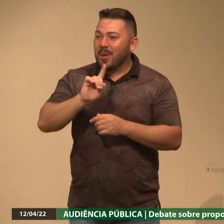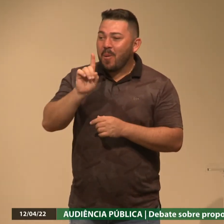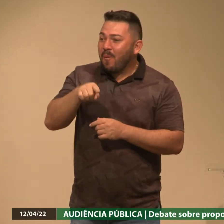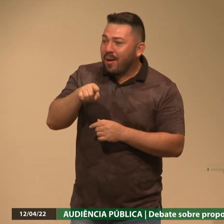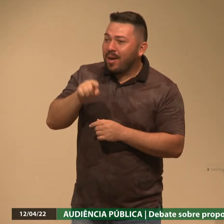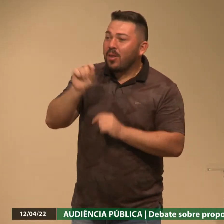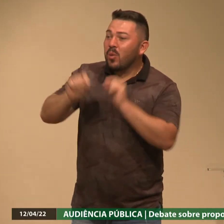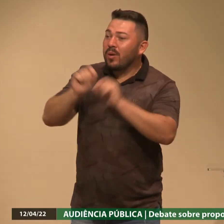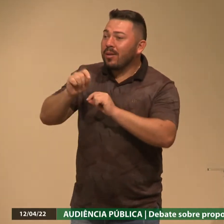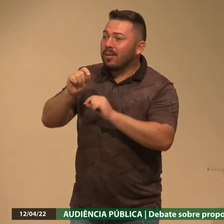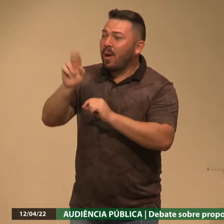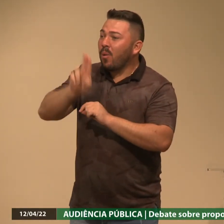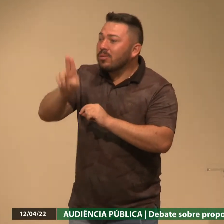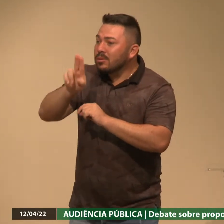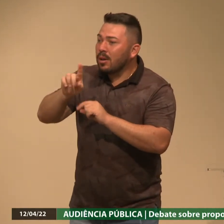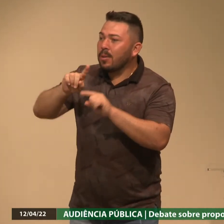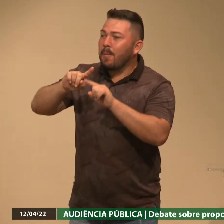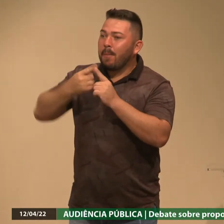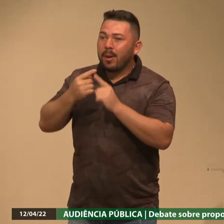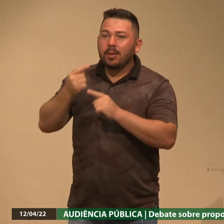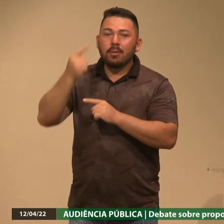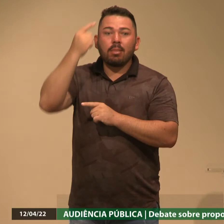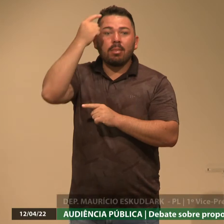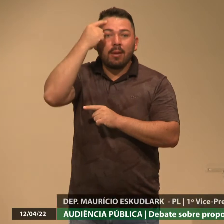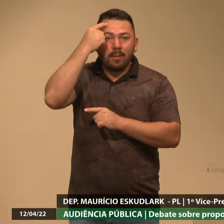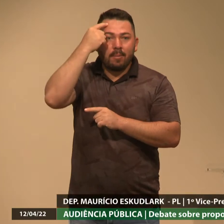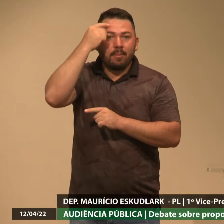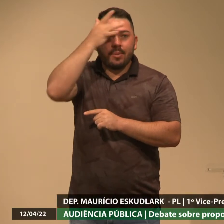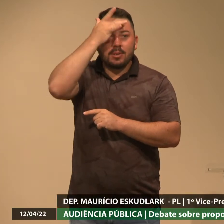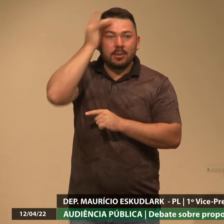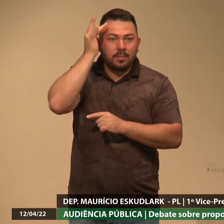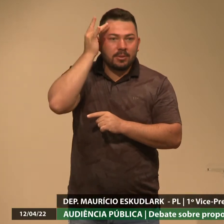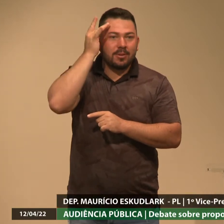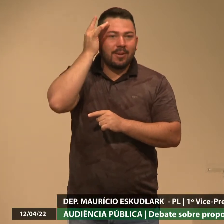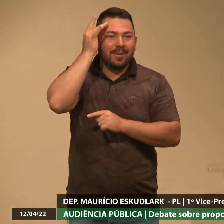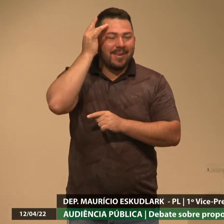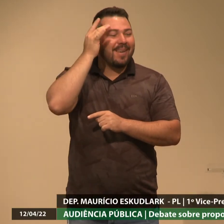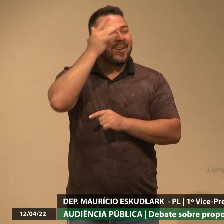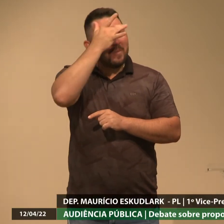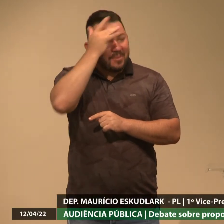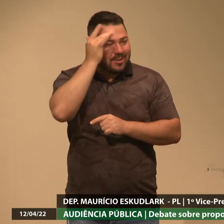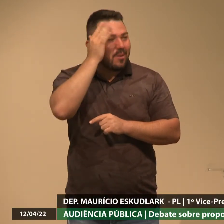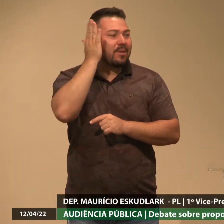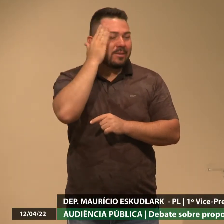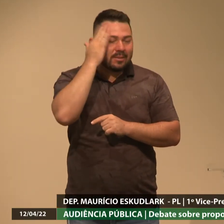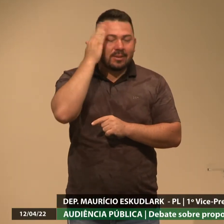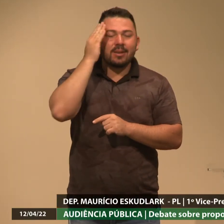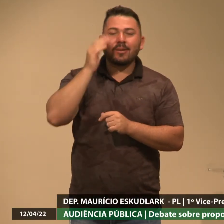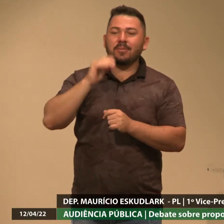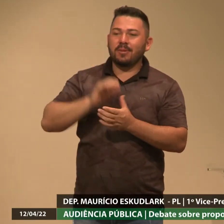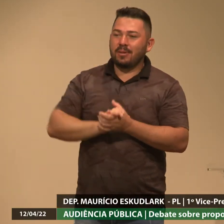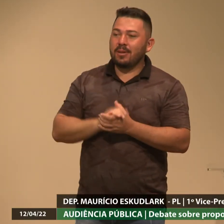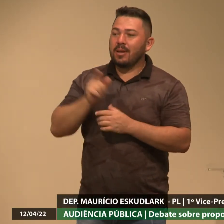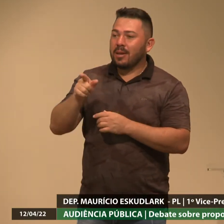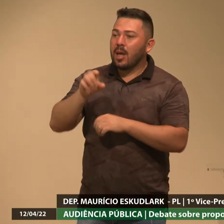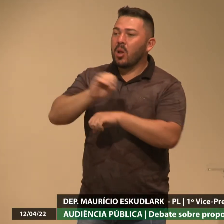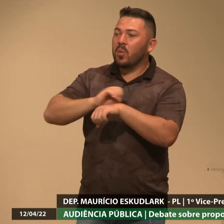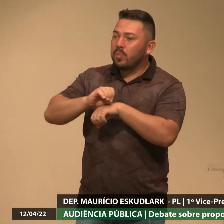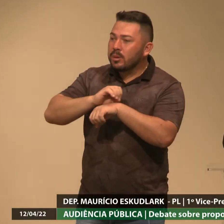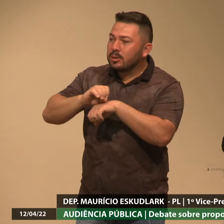instrumento tá na cabeça da pessoa a pessoa é que sabe fazer daquele objeto